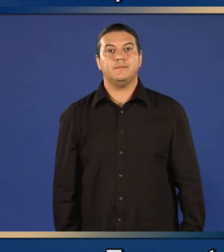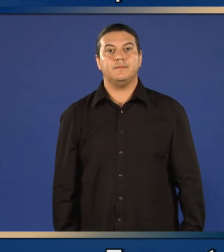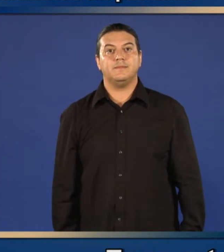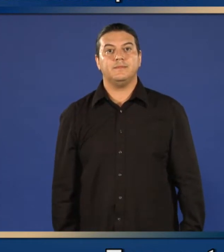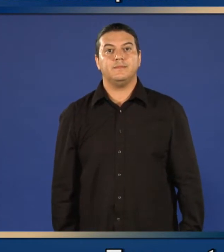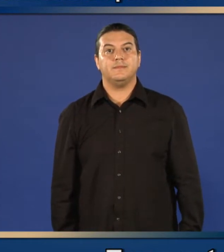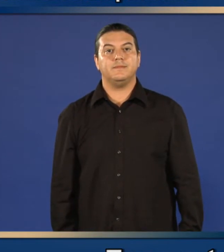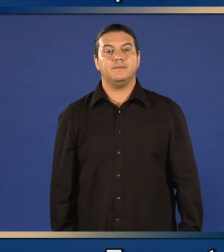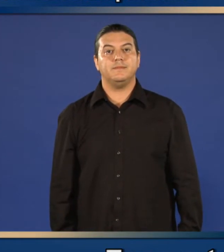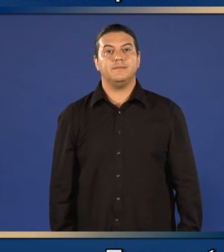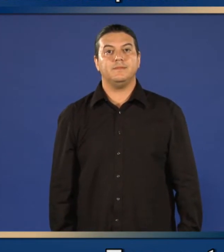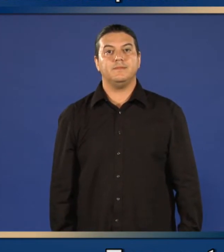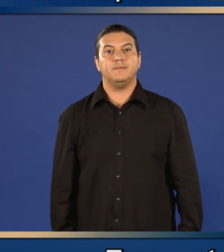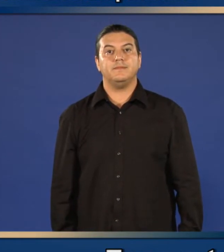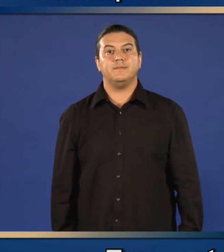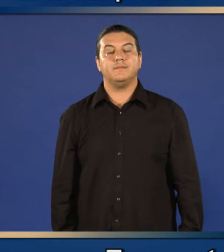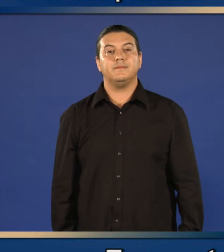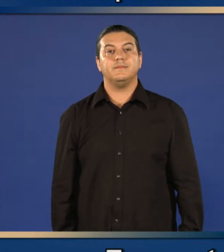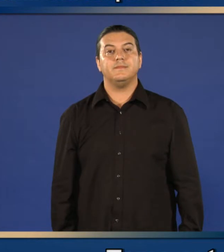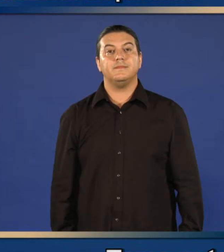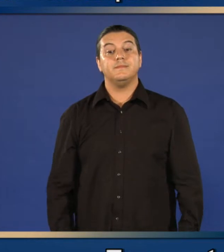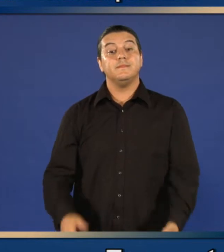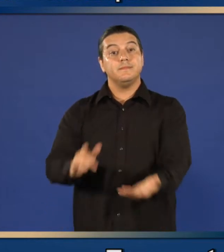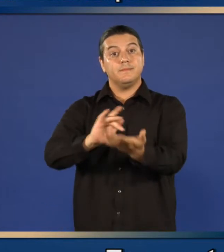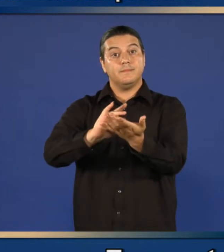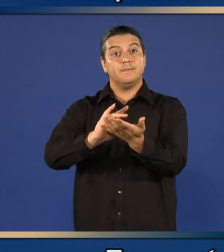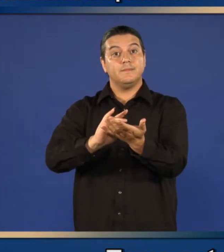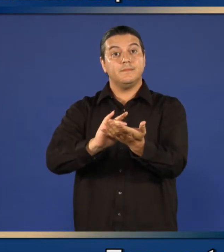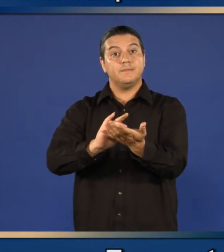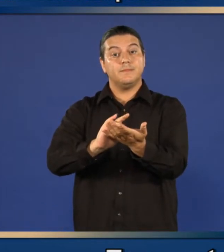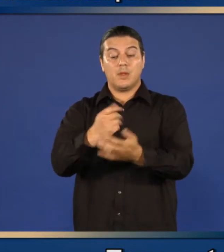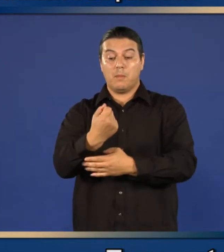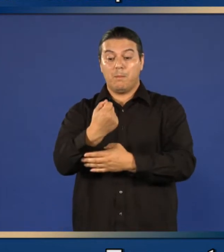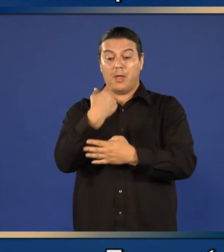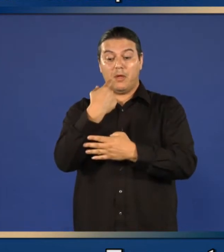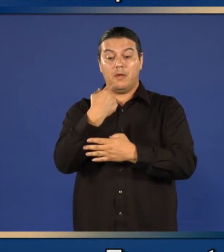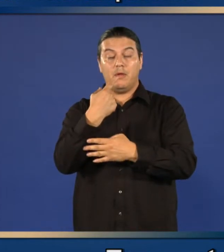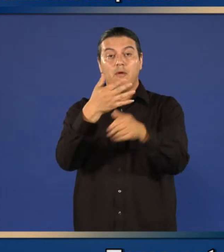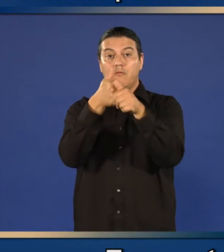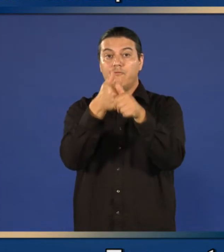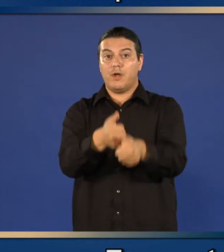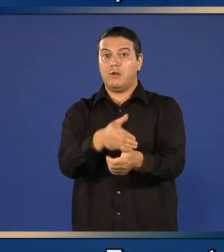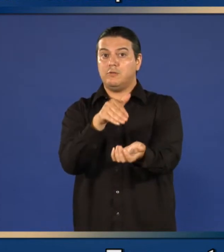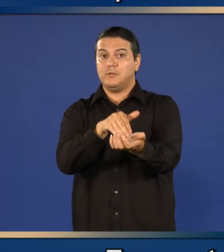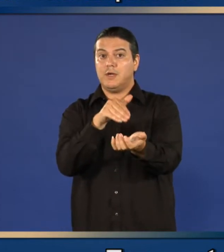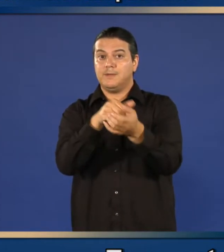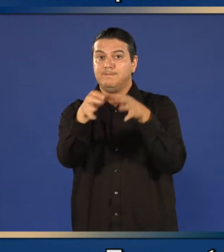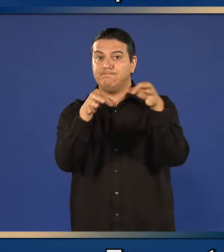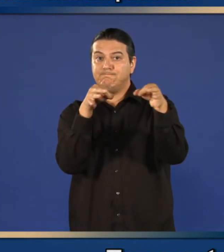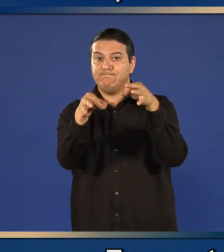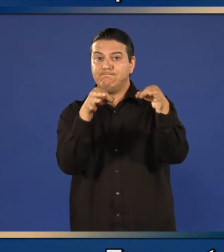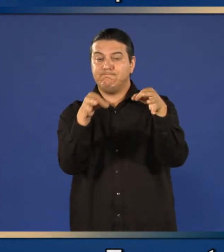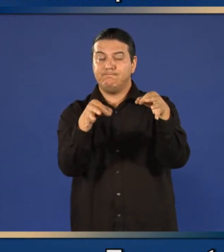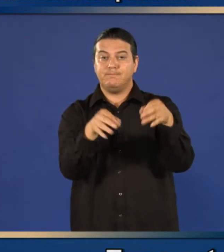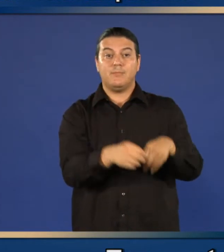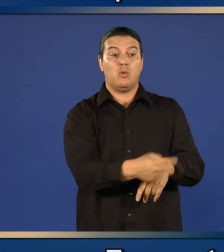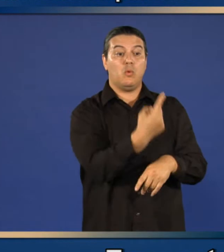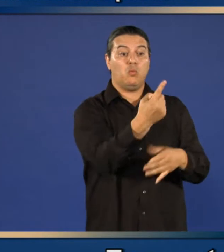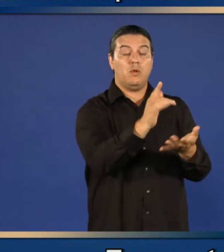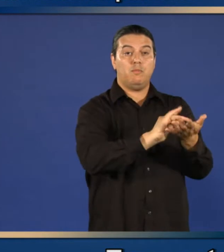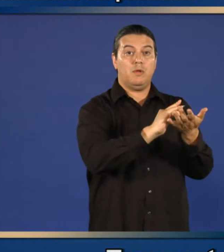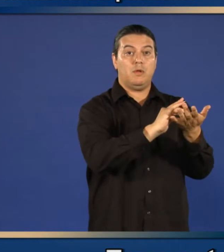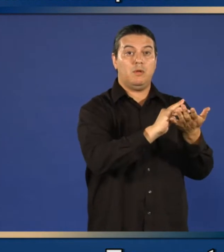este medicamento según las indicaciones un comprimido por vía oral dos veces al